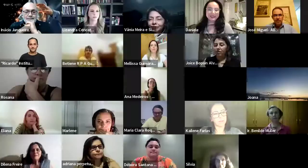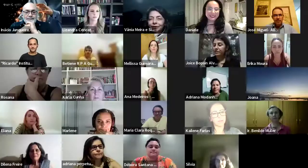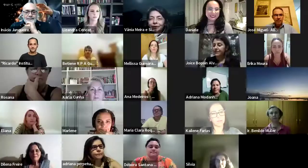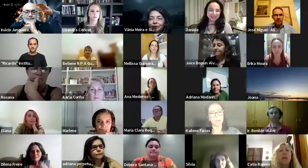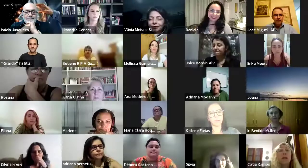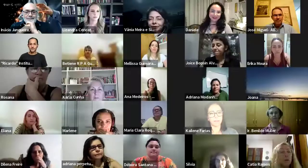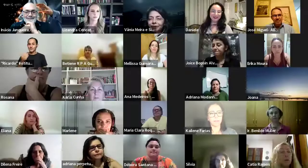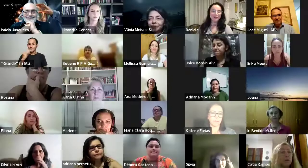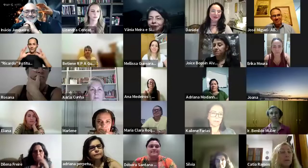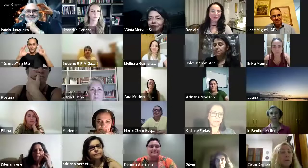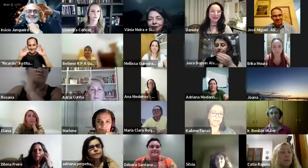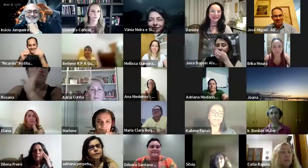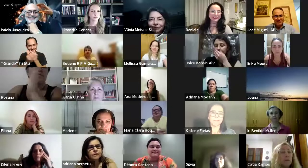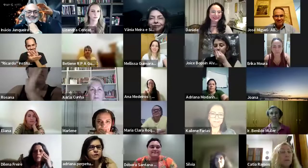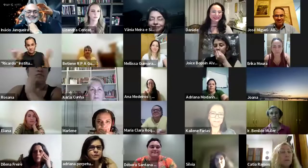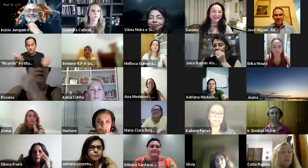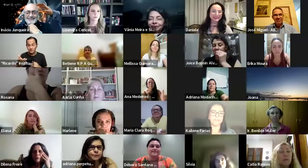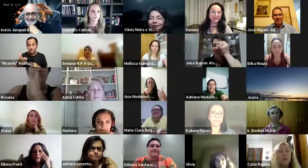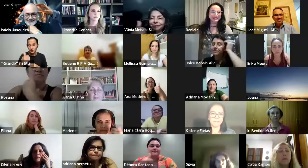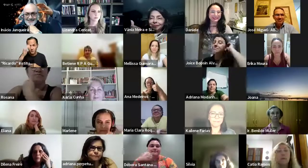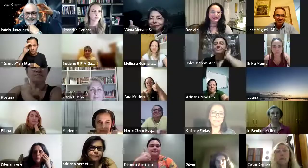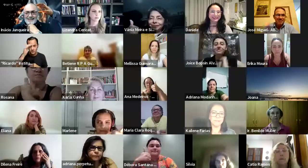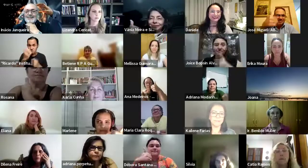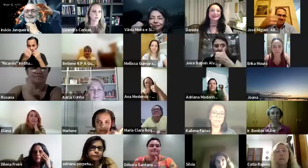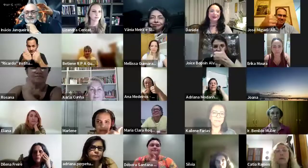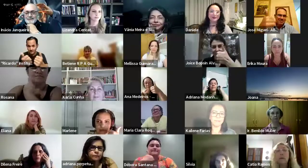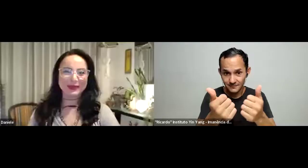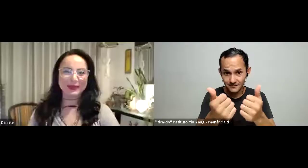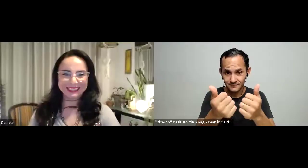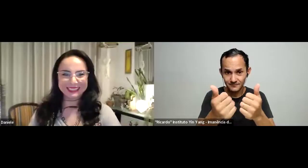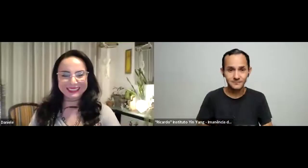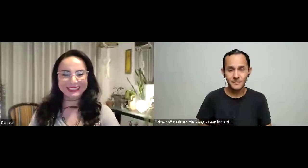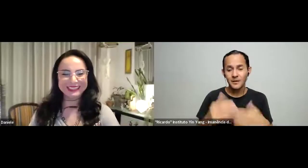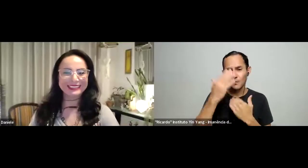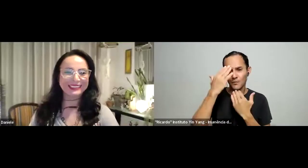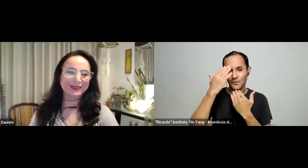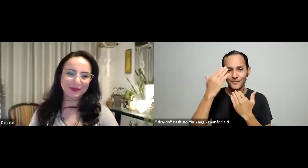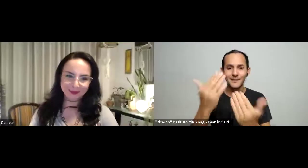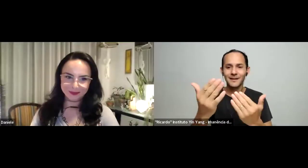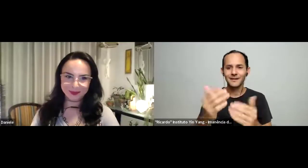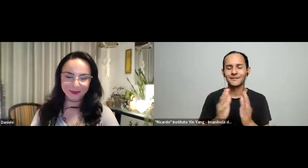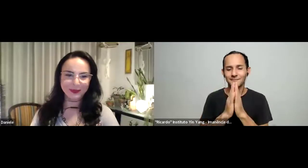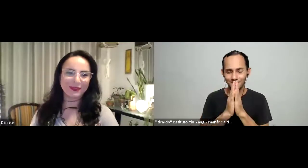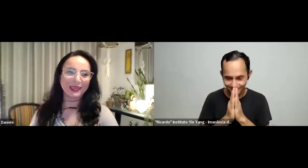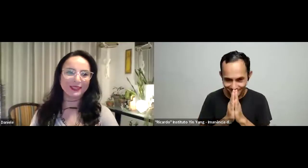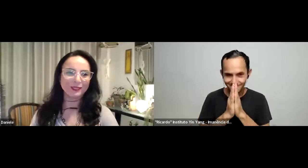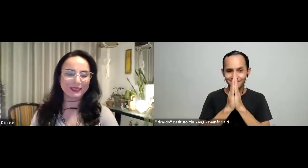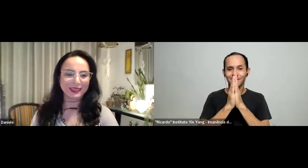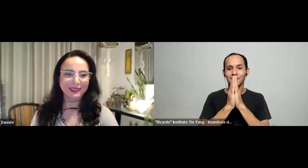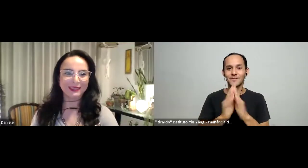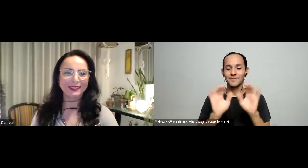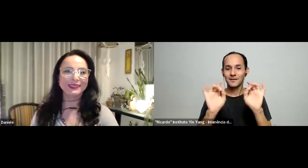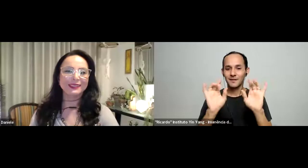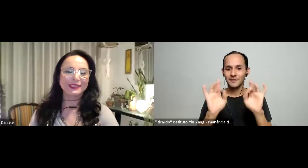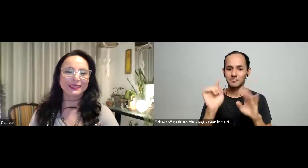Boa noite a todos, estão me ouvindo bem? Sim. Muito obrigada. Gratidão pelo privilégio de